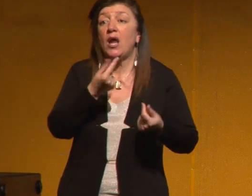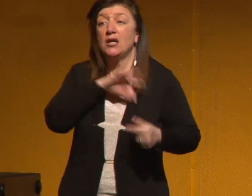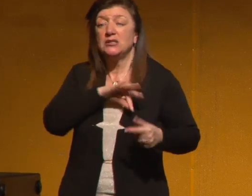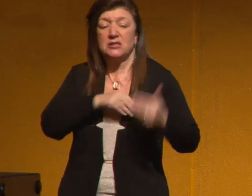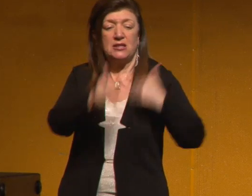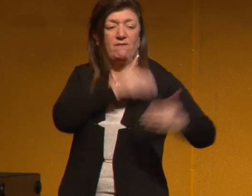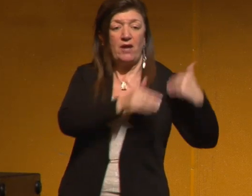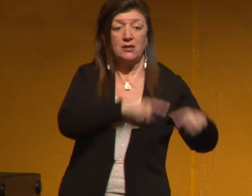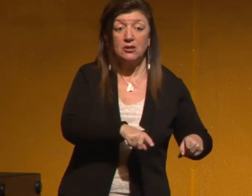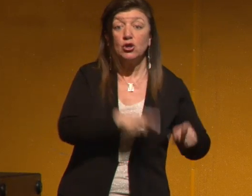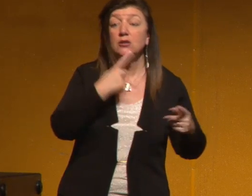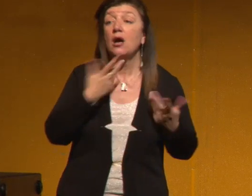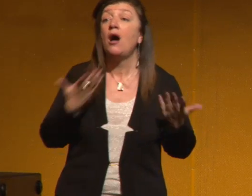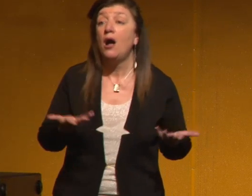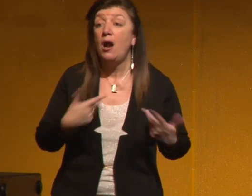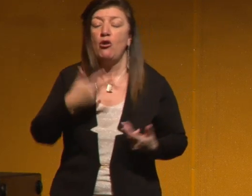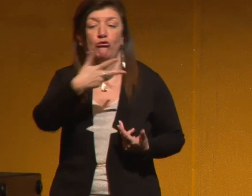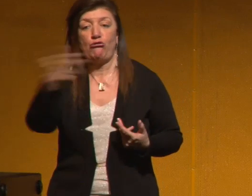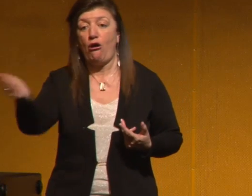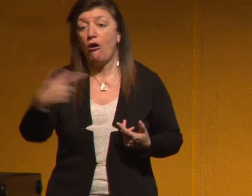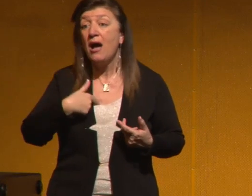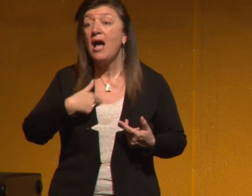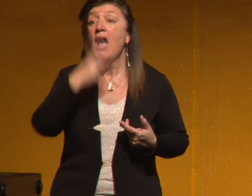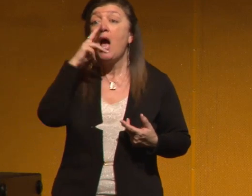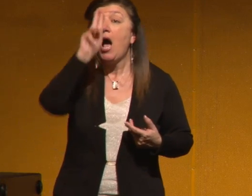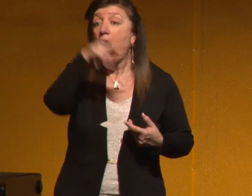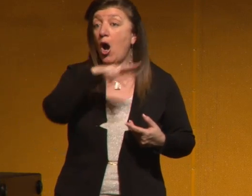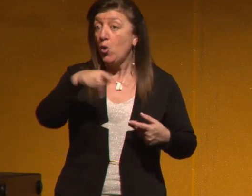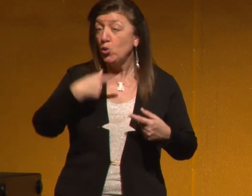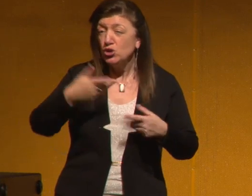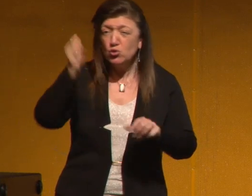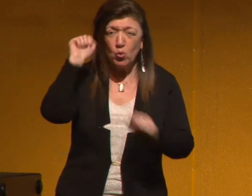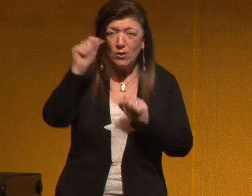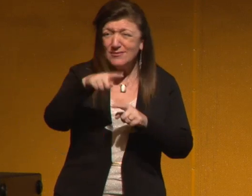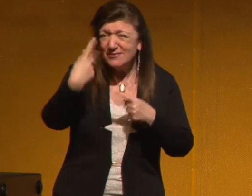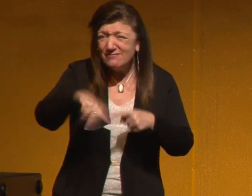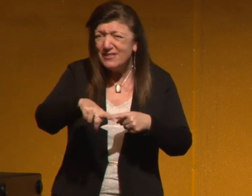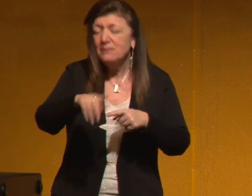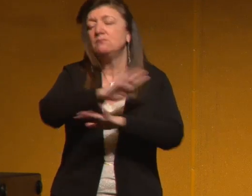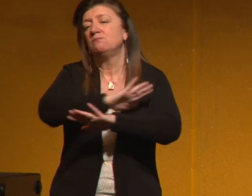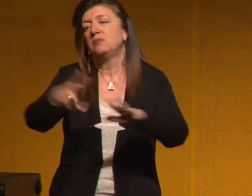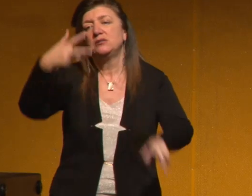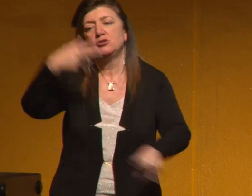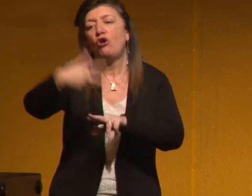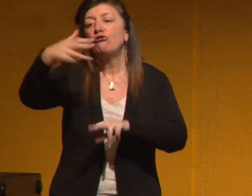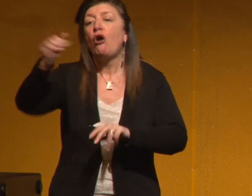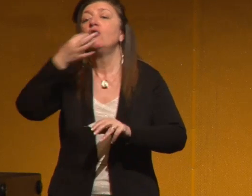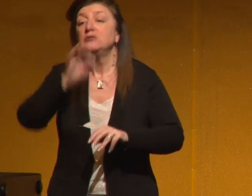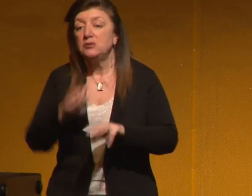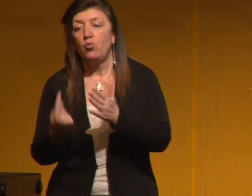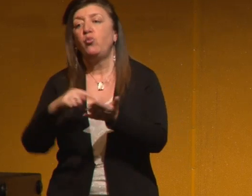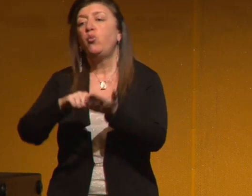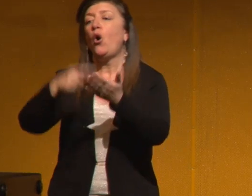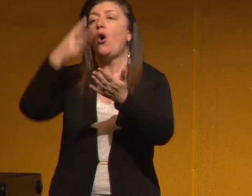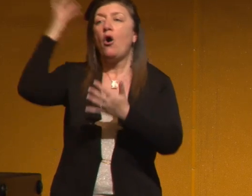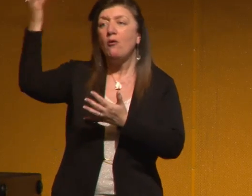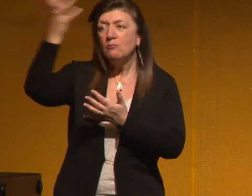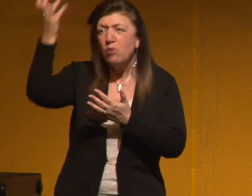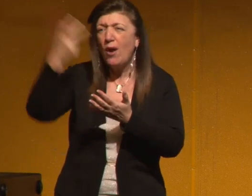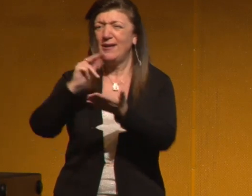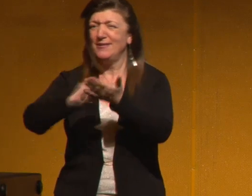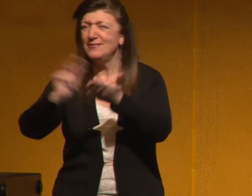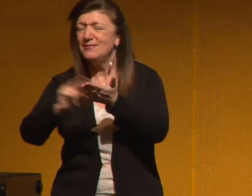e allora no dopo auschwitz si può e si deve fare poesia filosofia si può e si deve proseguire tanto